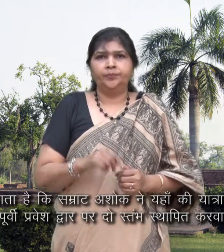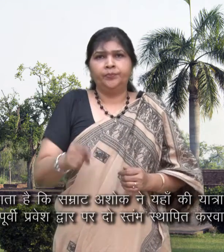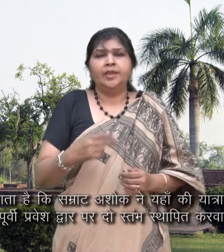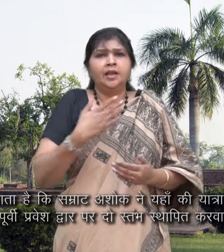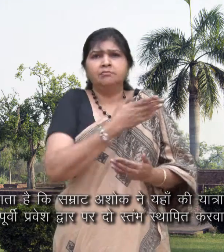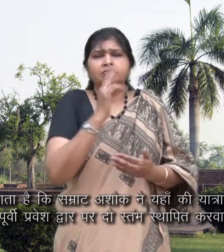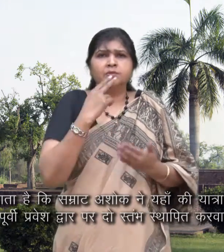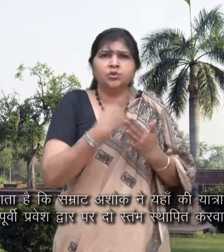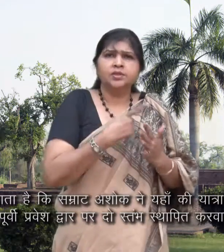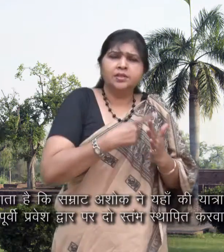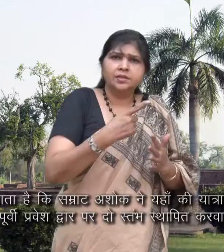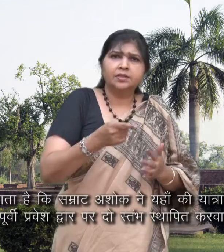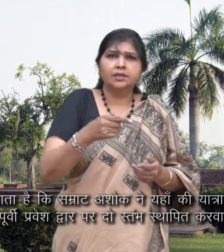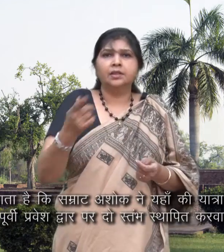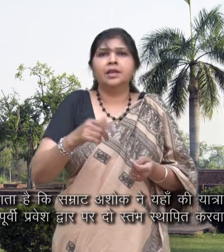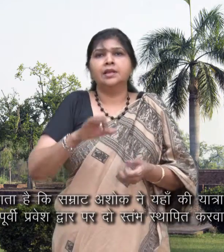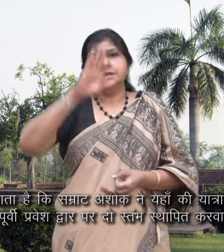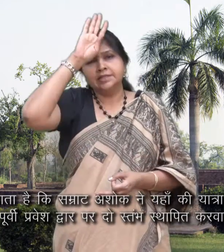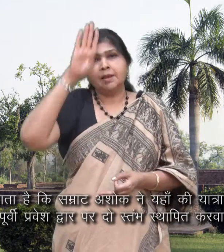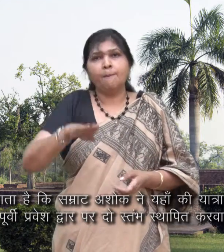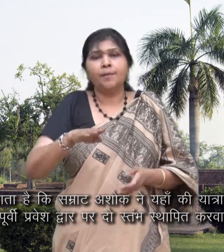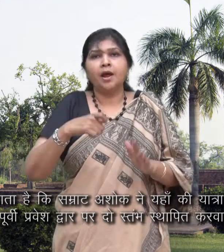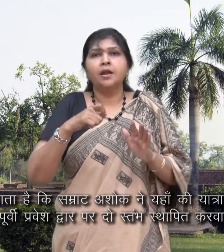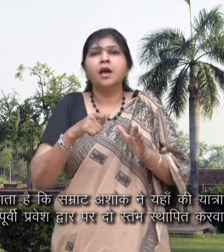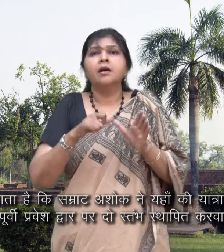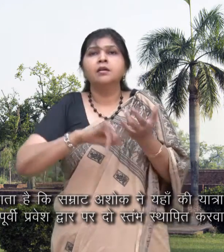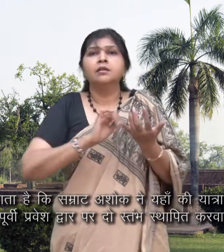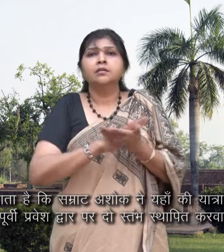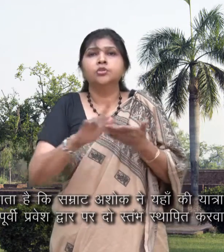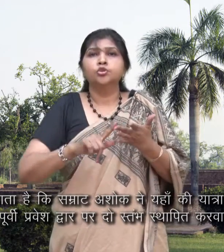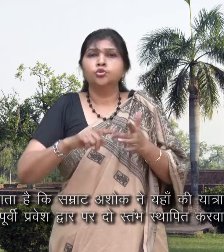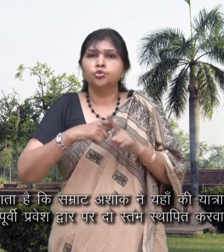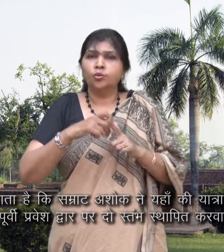ऐसा कहा जाता है कि सम्राट अशोक ने यहां की यात्रा की थी